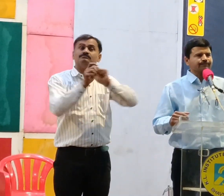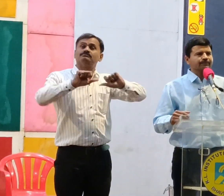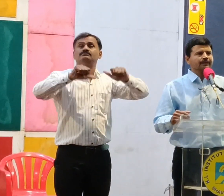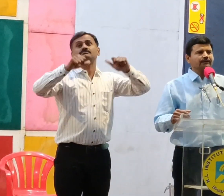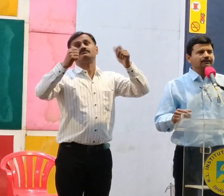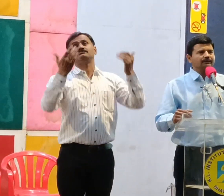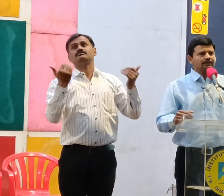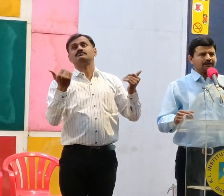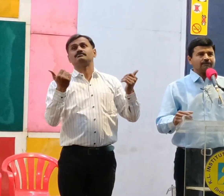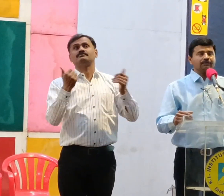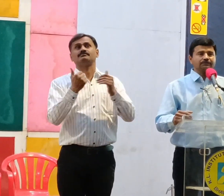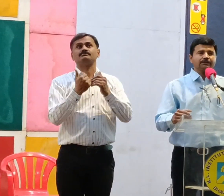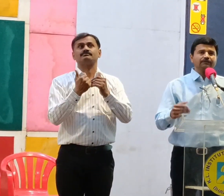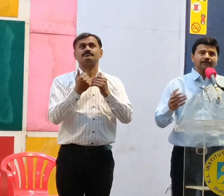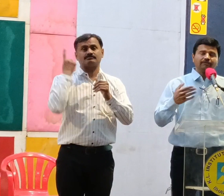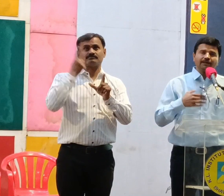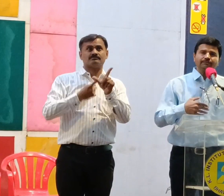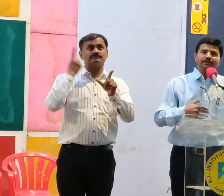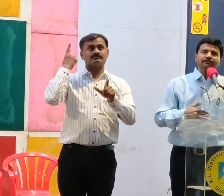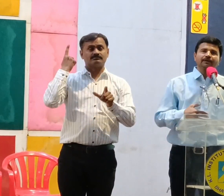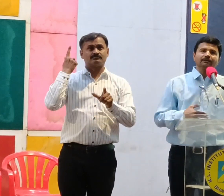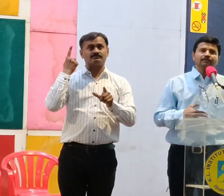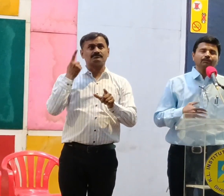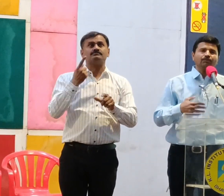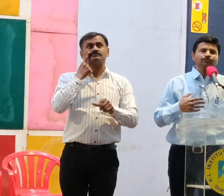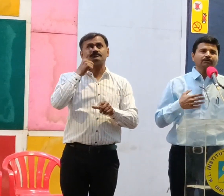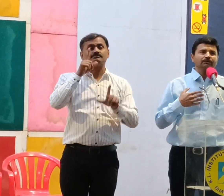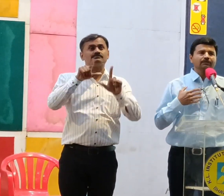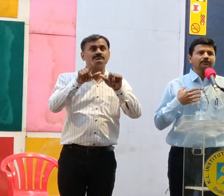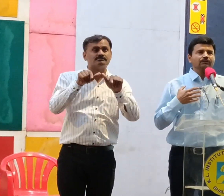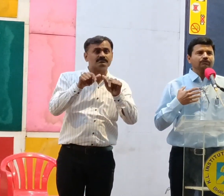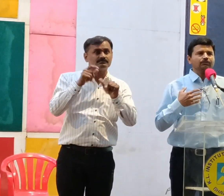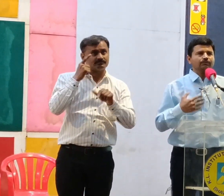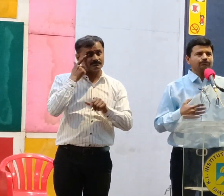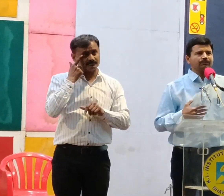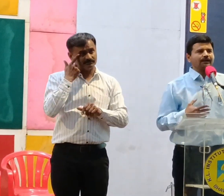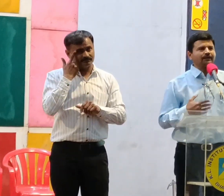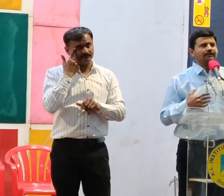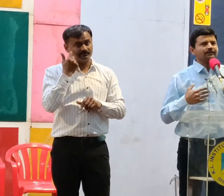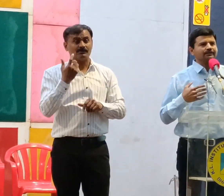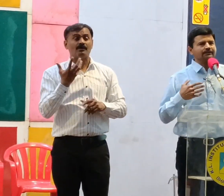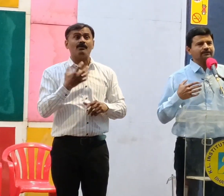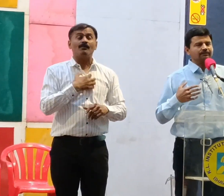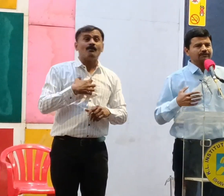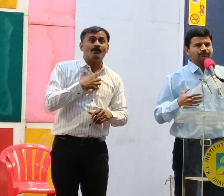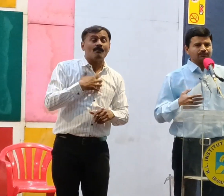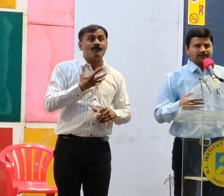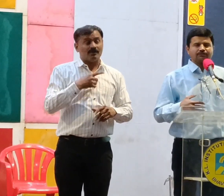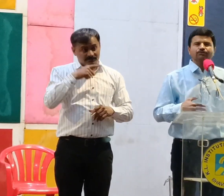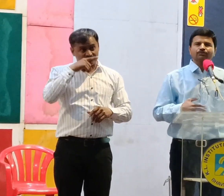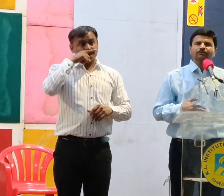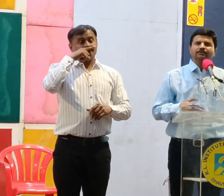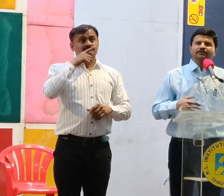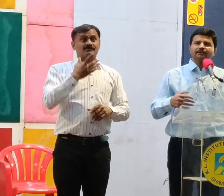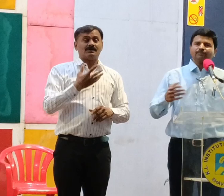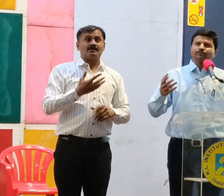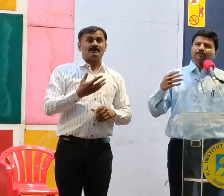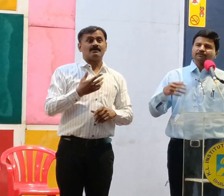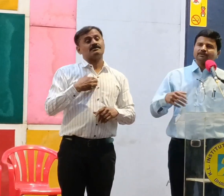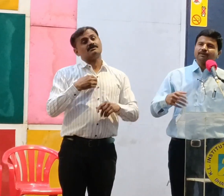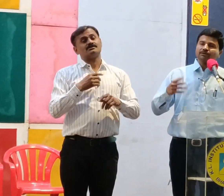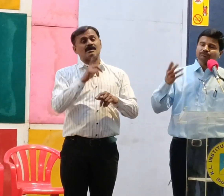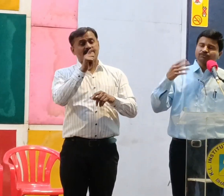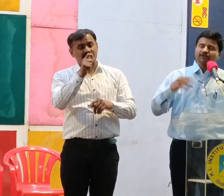શકે. ગયા વખતે આ વાલી મીટિંગમાં બહુ ઉત્સાહ અને ગર્વથી હું કહેતો હતો કે